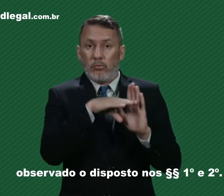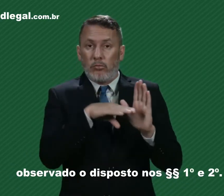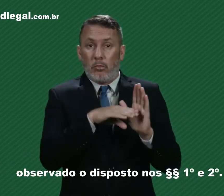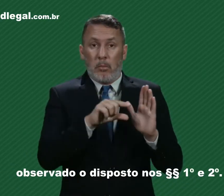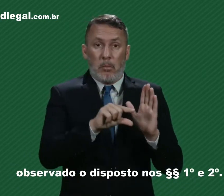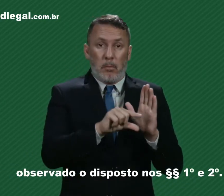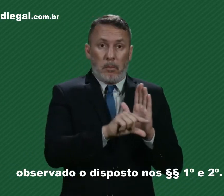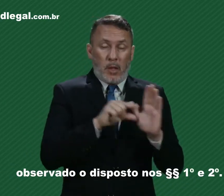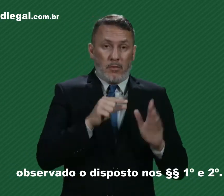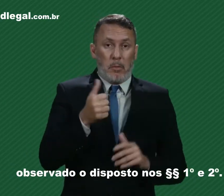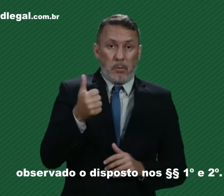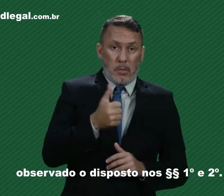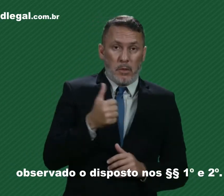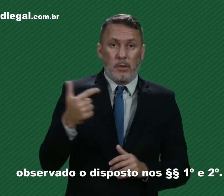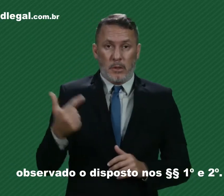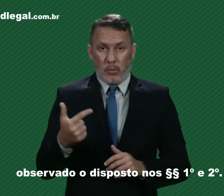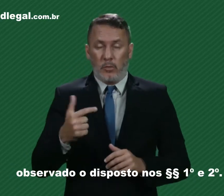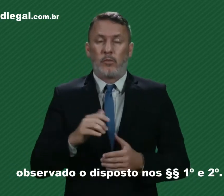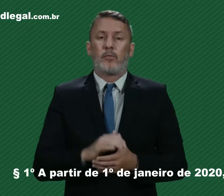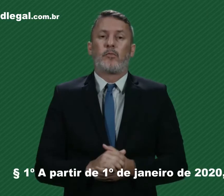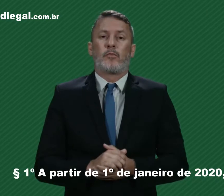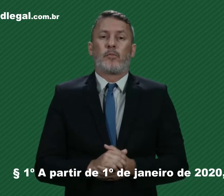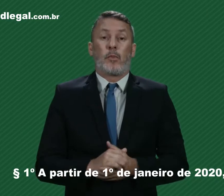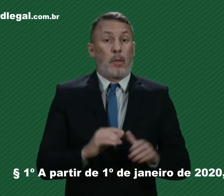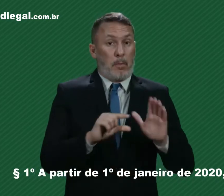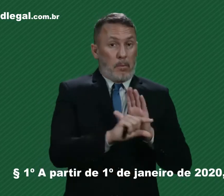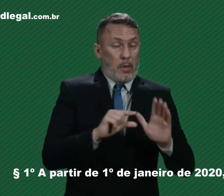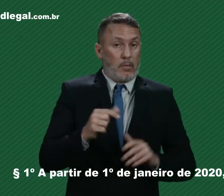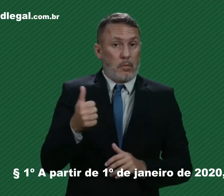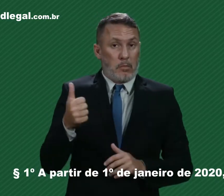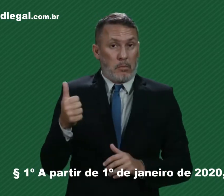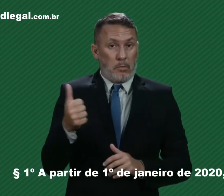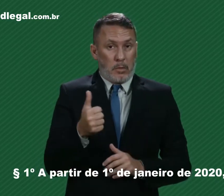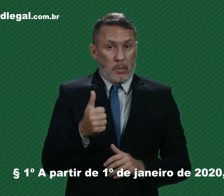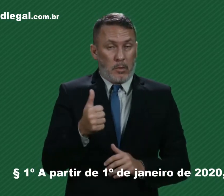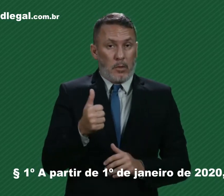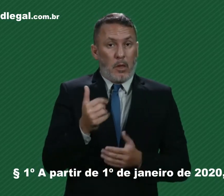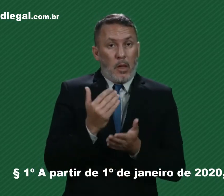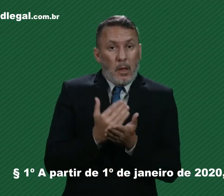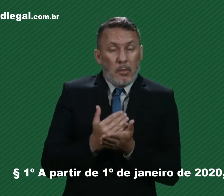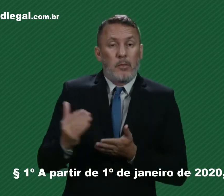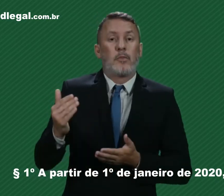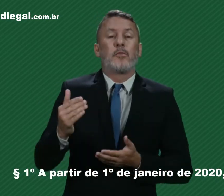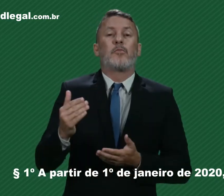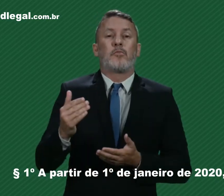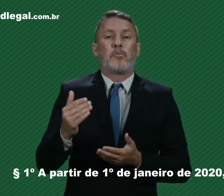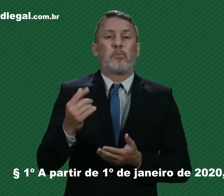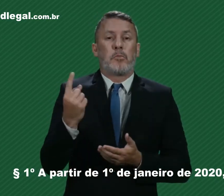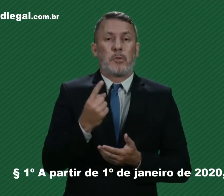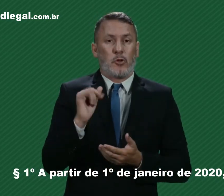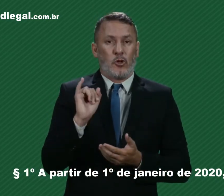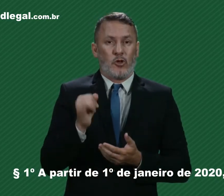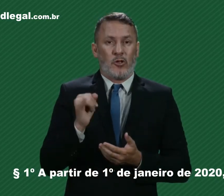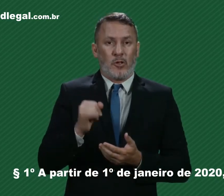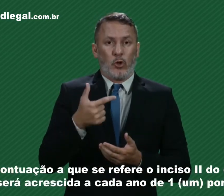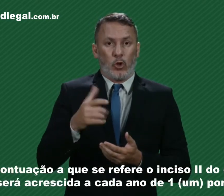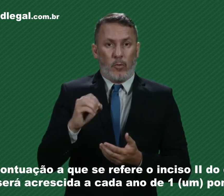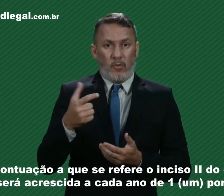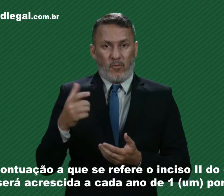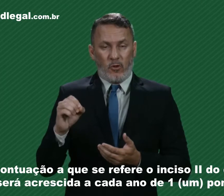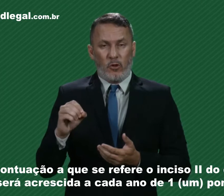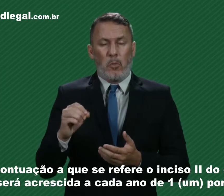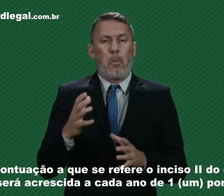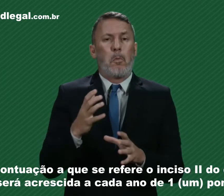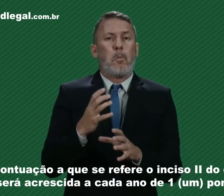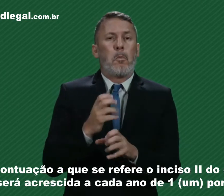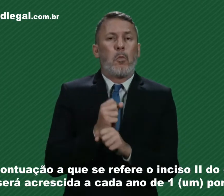nos parágrafos 1º e 2º. Parágrafo 1º. A partir de 1º de janeiro de 2020, a